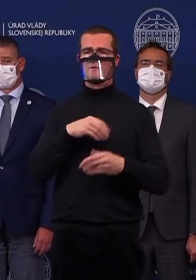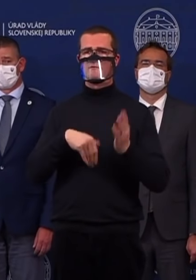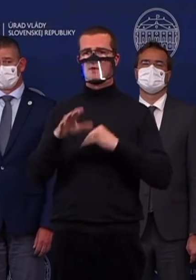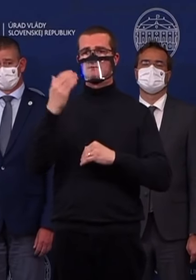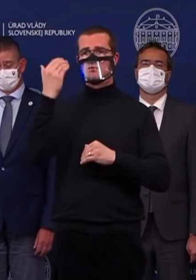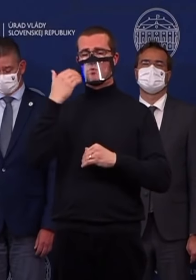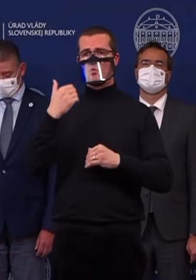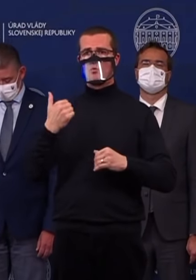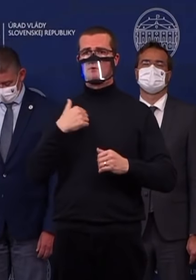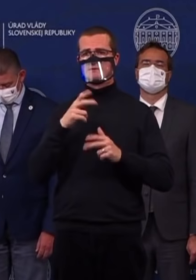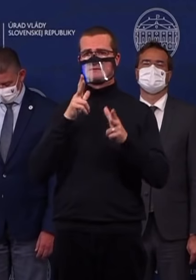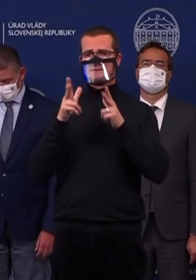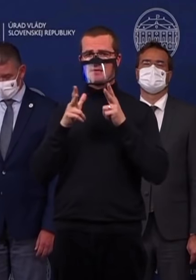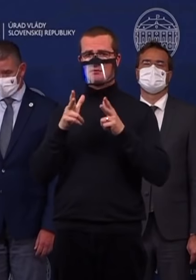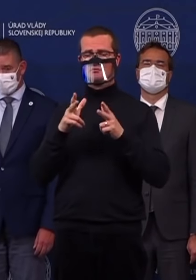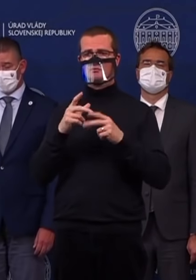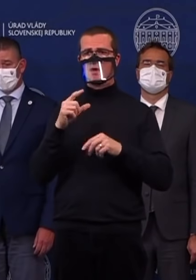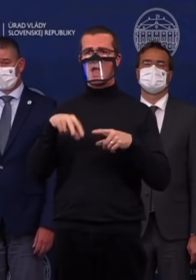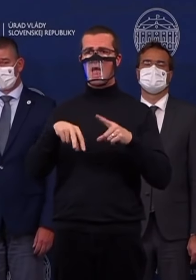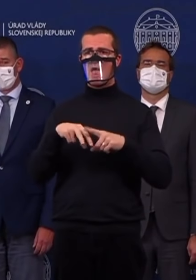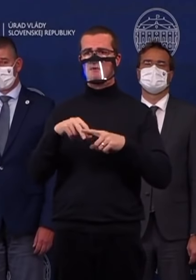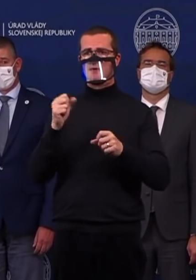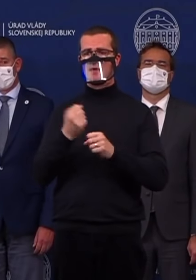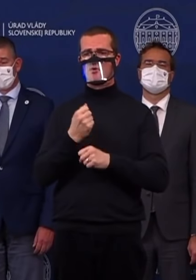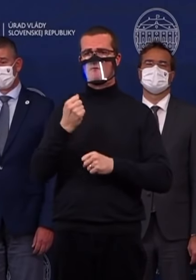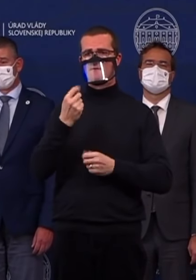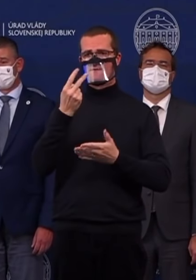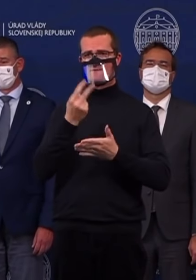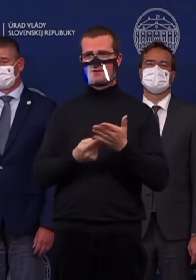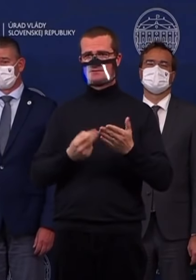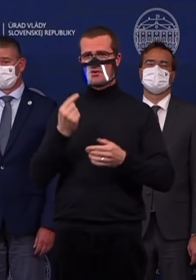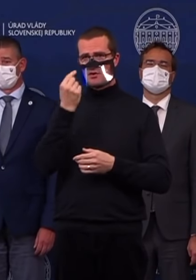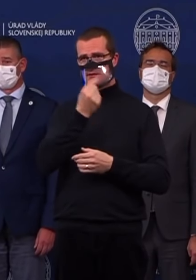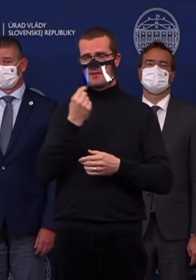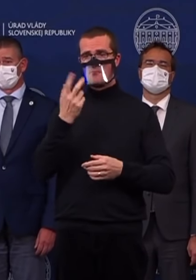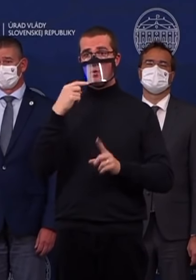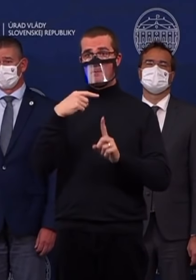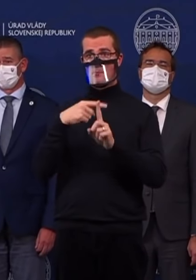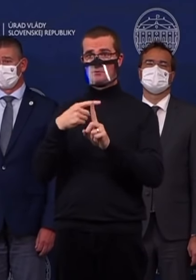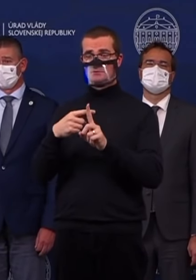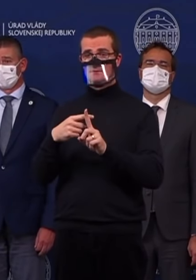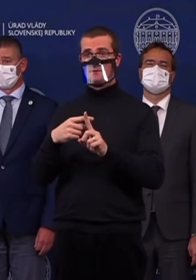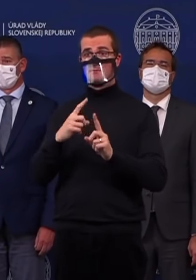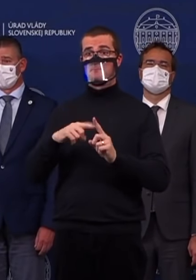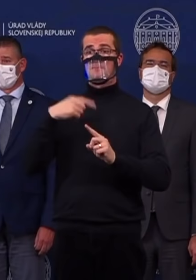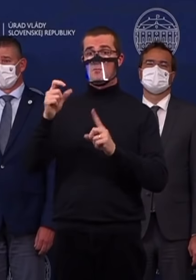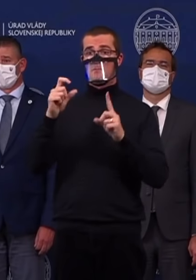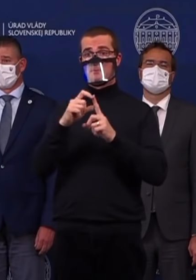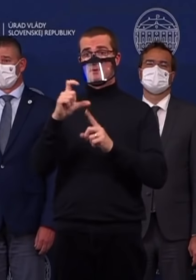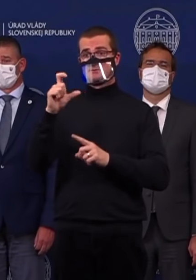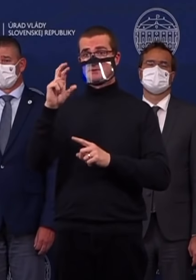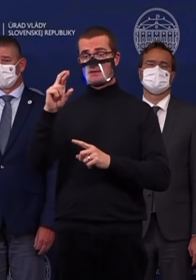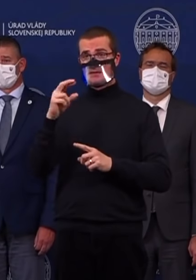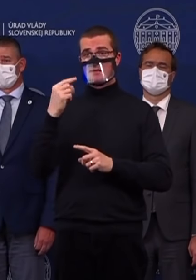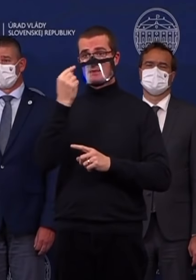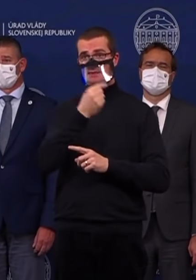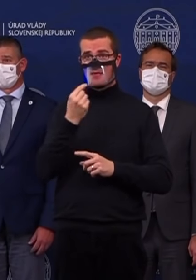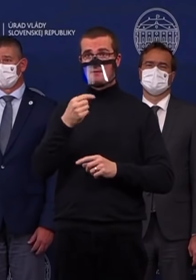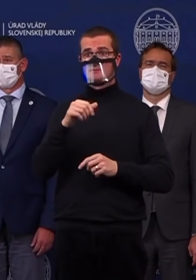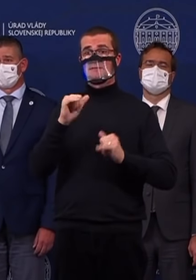sa nám sťažuje, že antigenový výsledok testu mali pozitívny, pričom keď sa dali následne PCR metódou pretestovať,